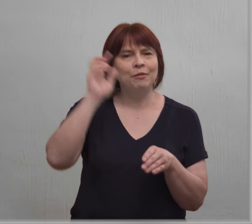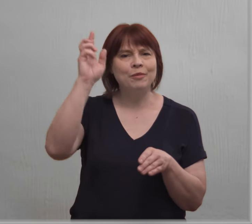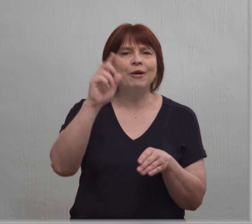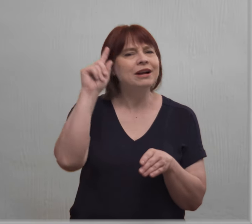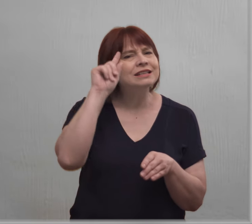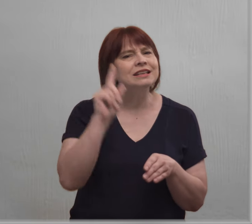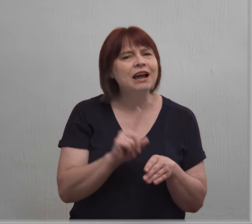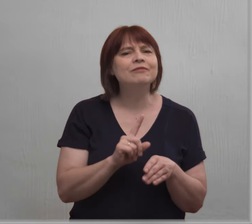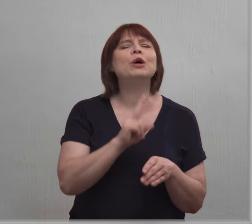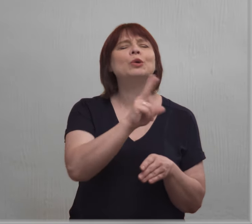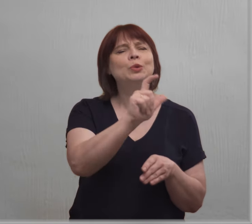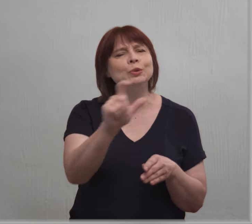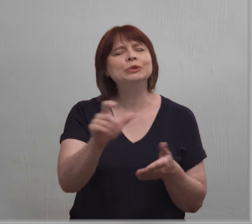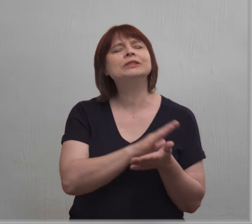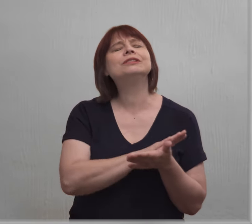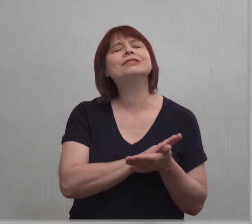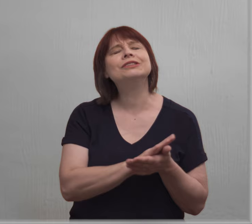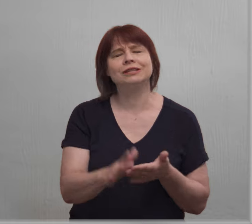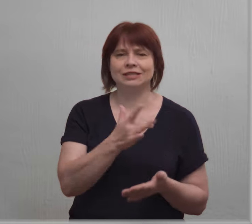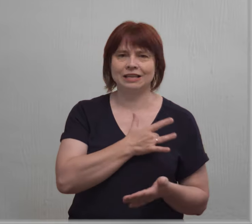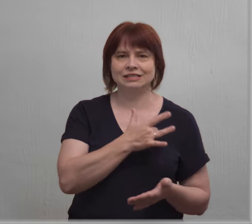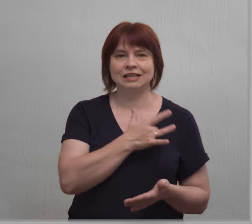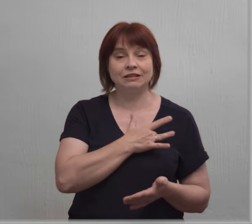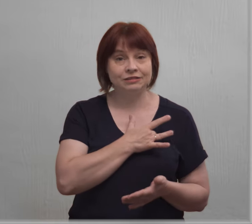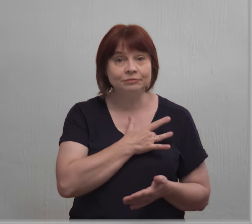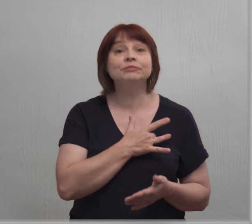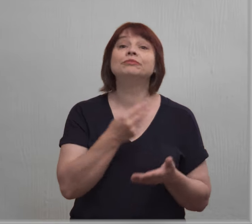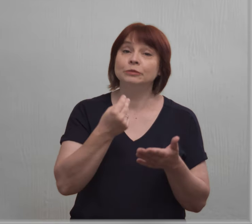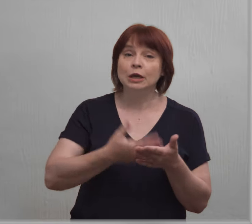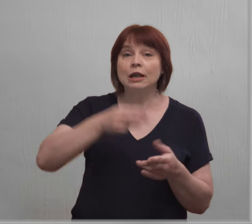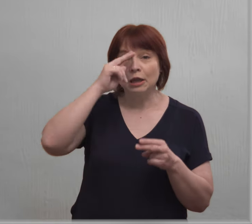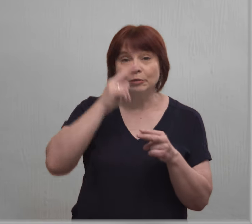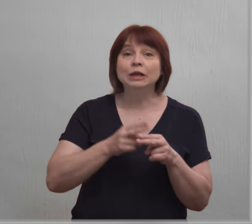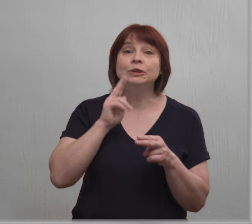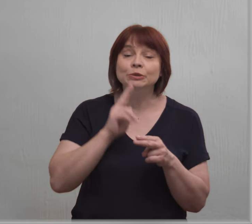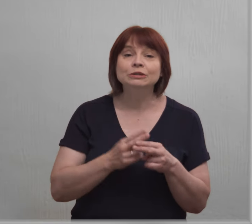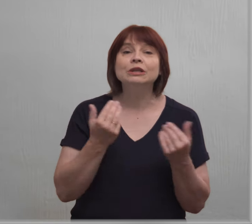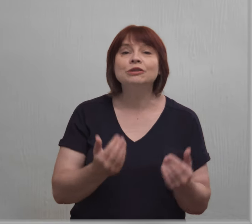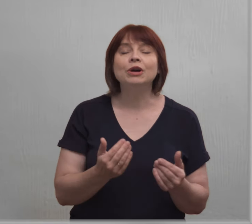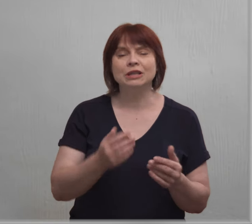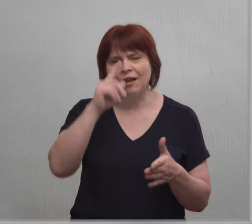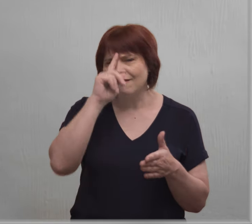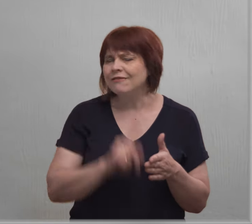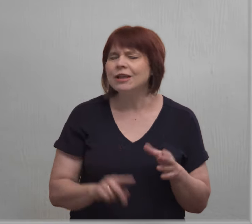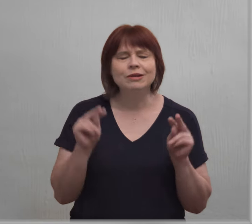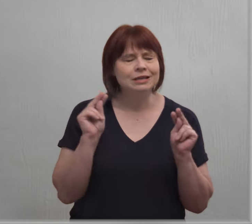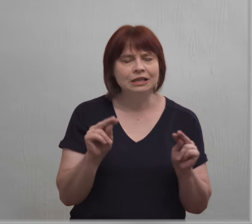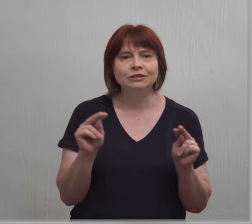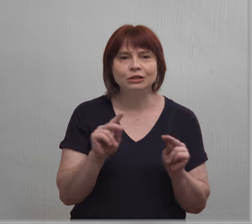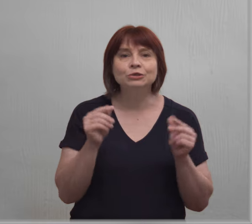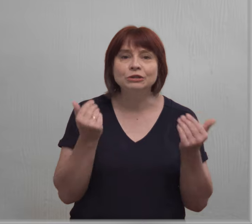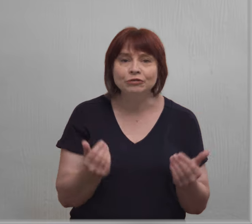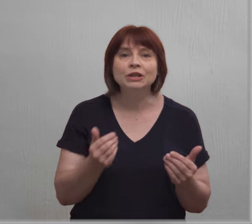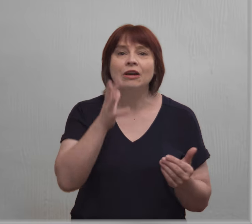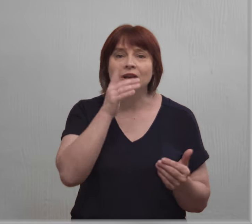к чистым сердцам». Дорогие братья и сестры, я искренне верю, что сегодня воскресный день – это то самое время,